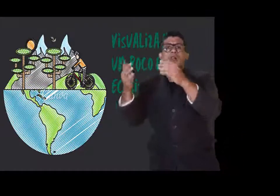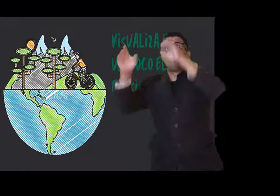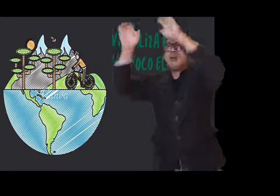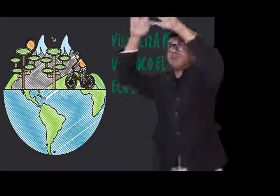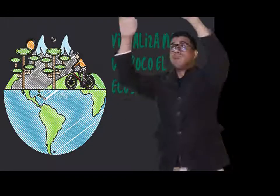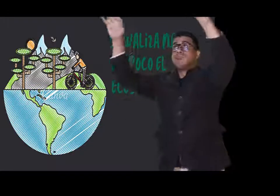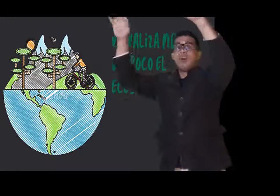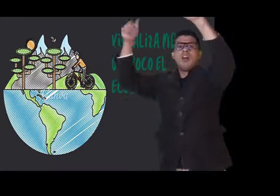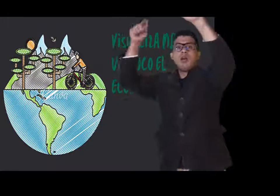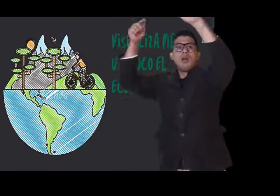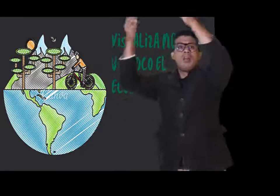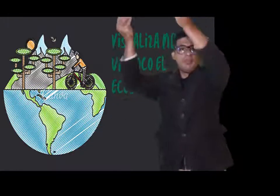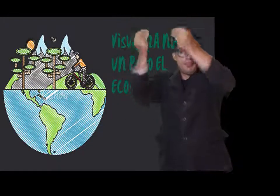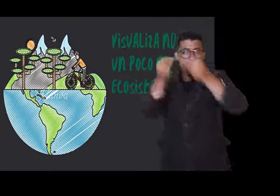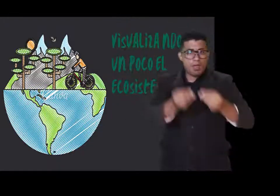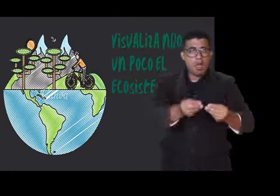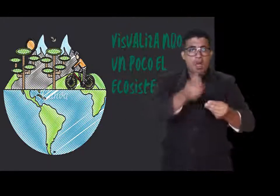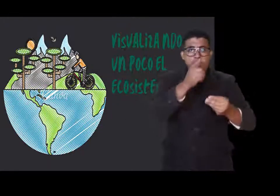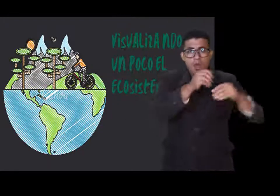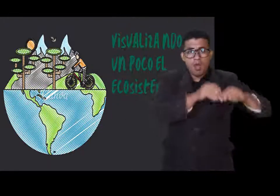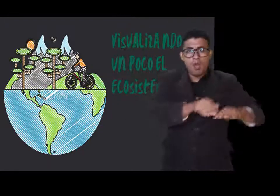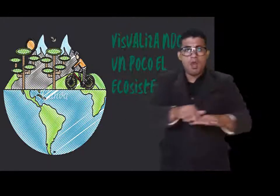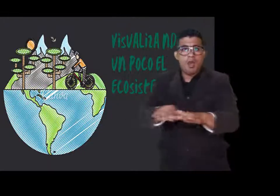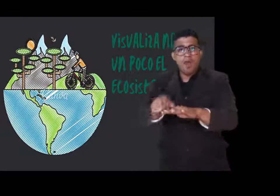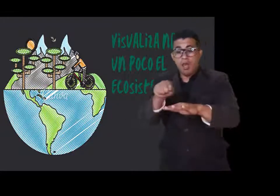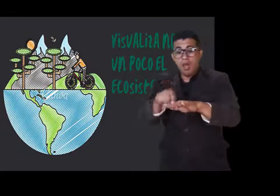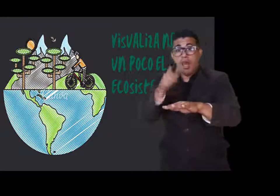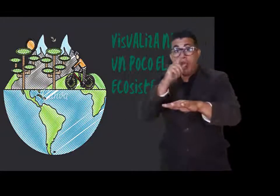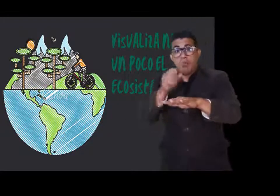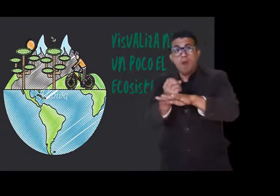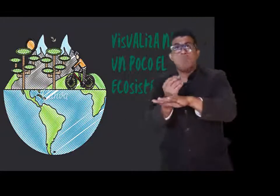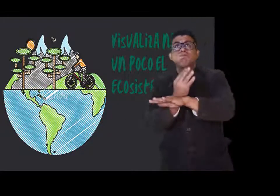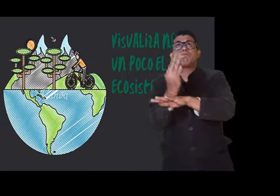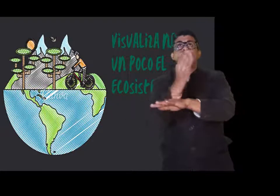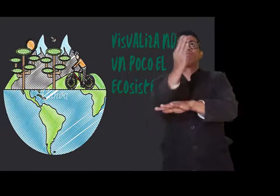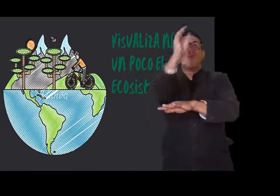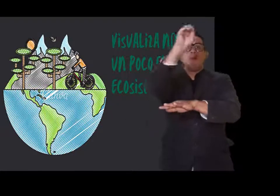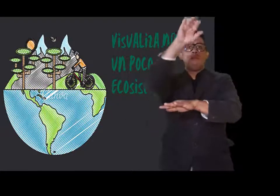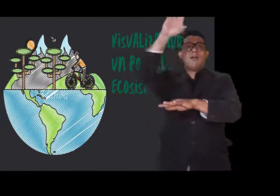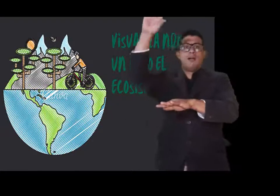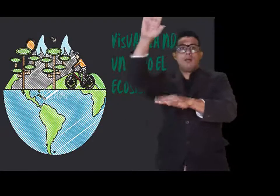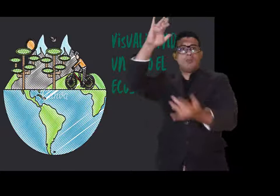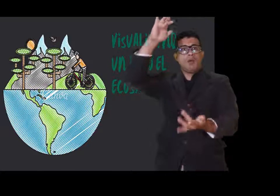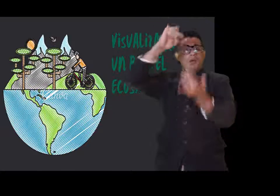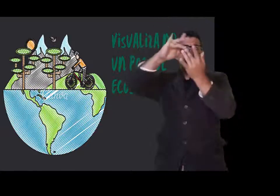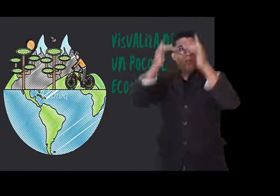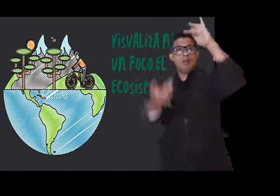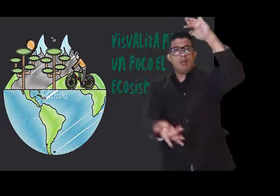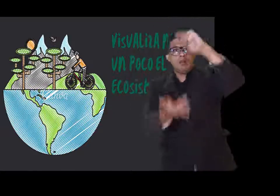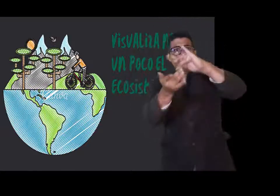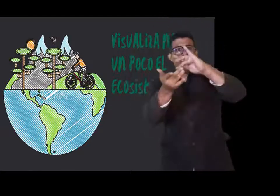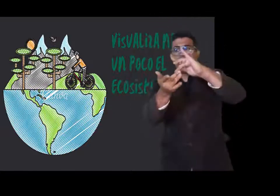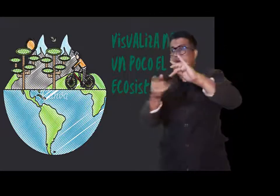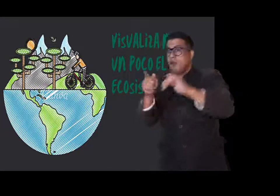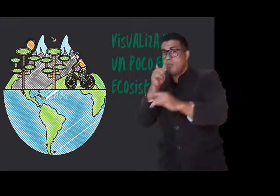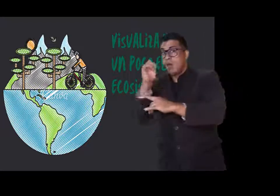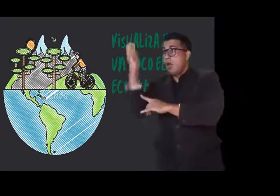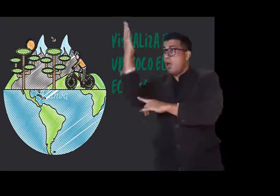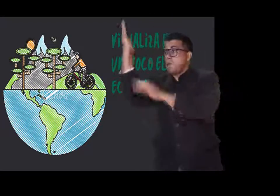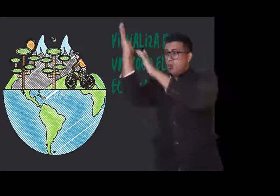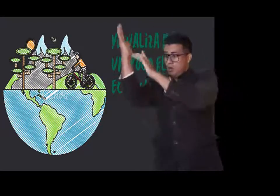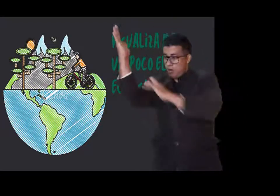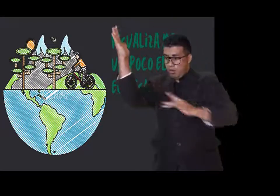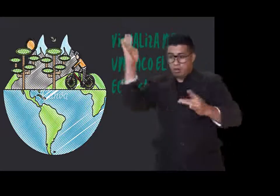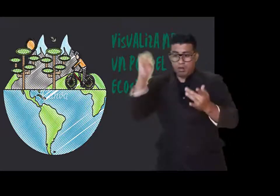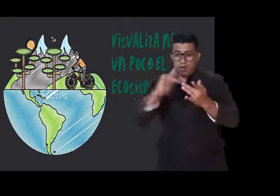absorbe el agua para poder de esa manera crecer. Y también así el sol hace que el árbol